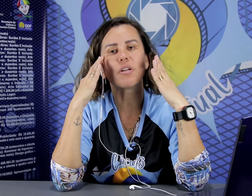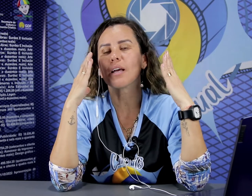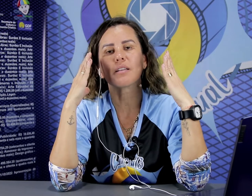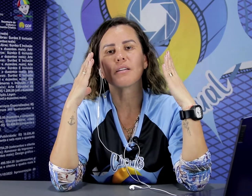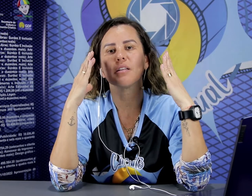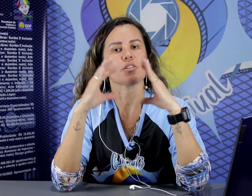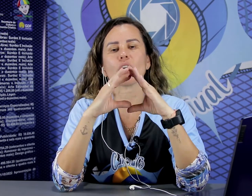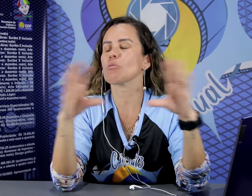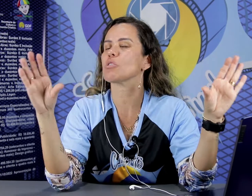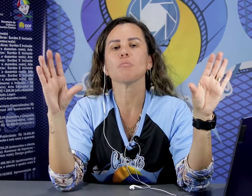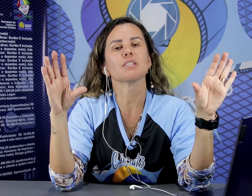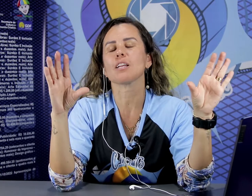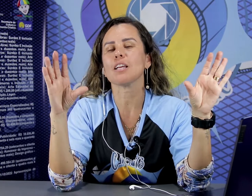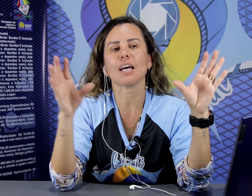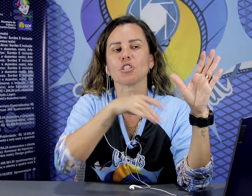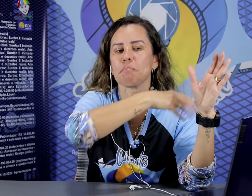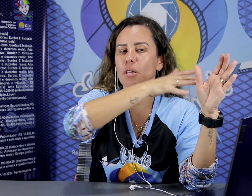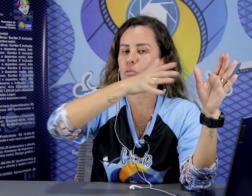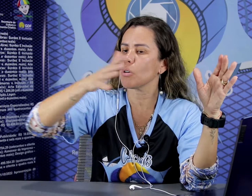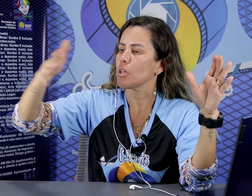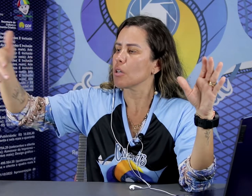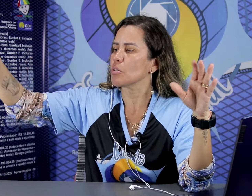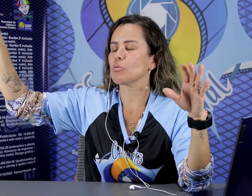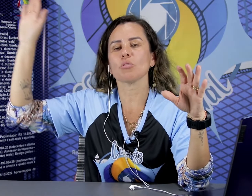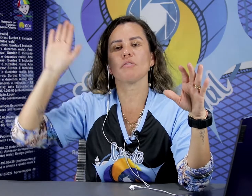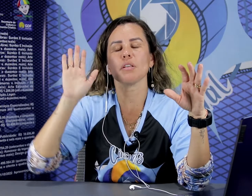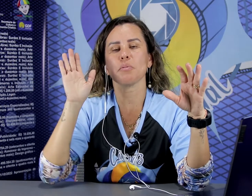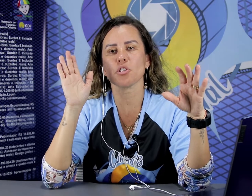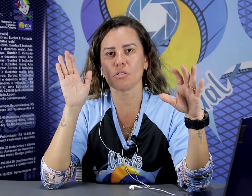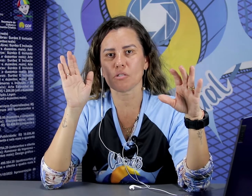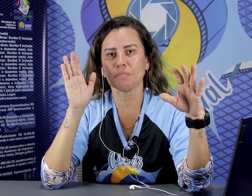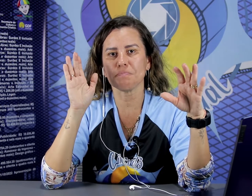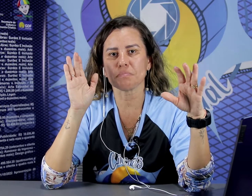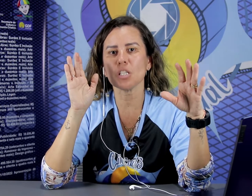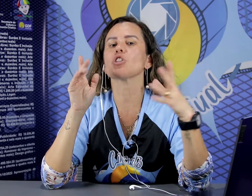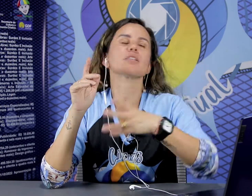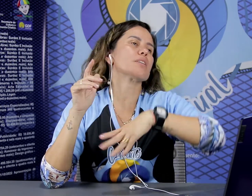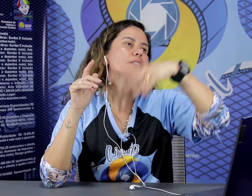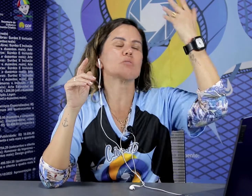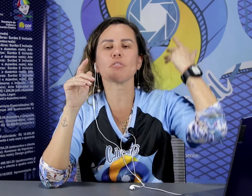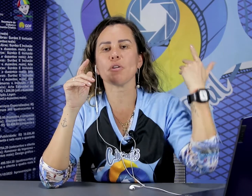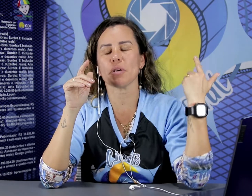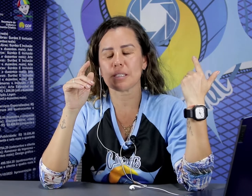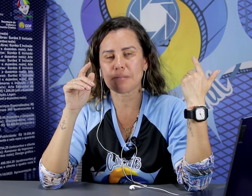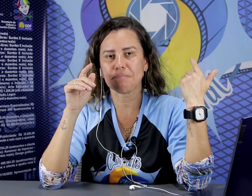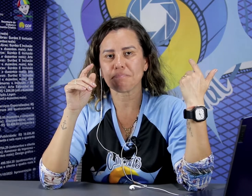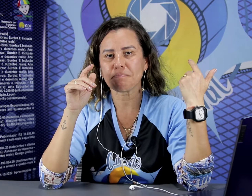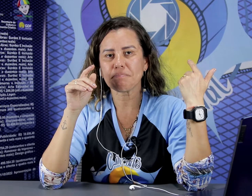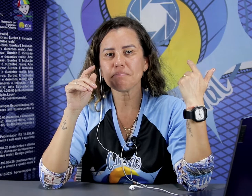desconecta. Já não consigo mais entender nada, já perco tudo que vem depois disso. E já esqueci o que veio antes,